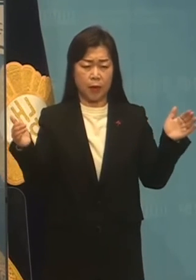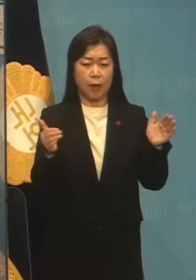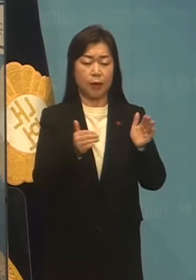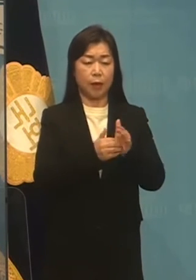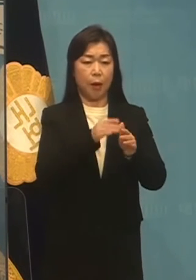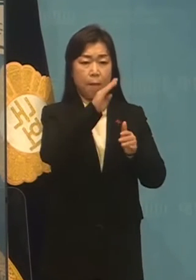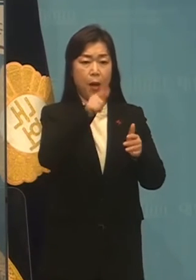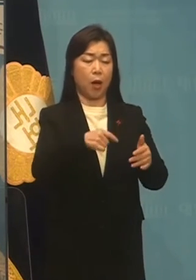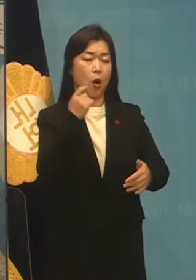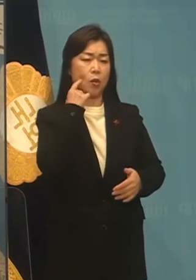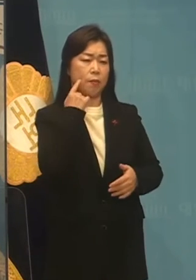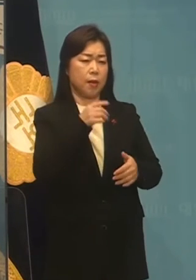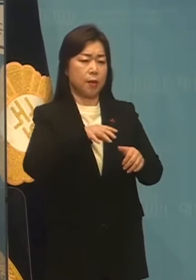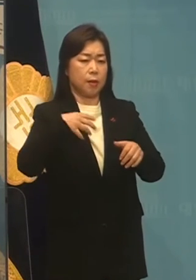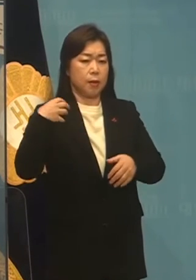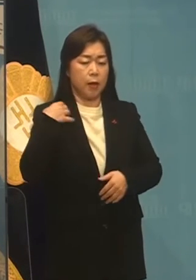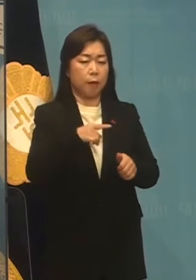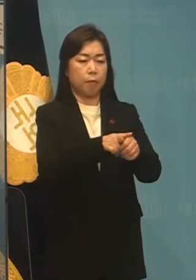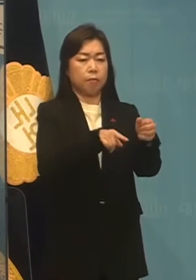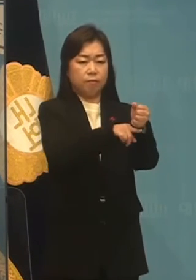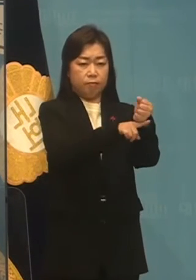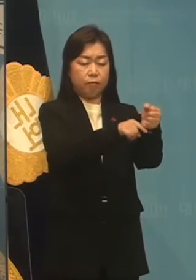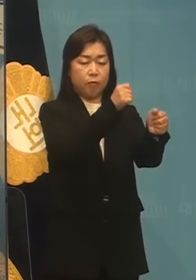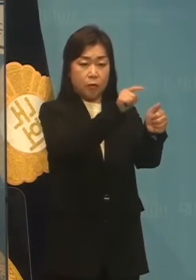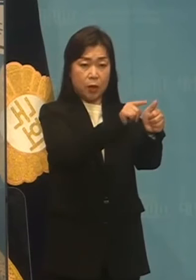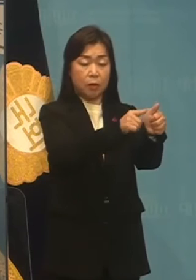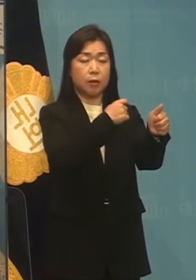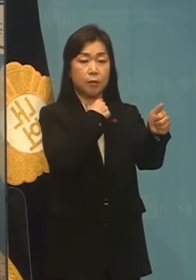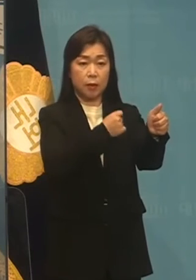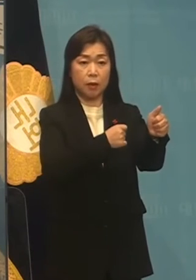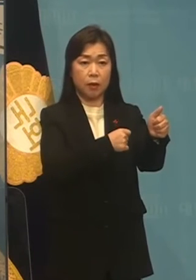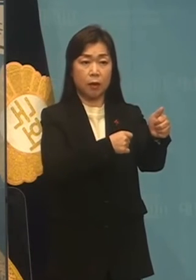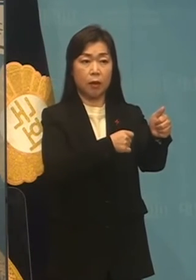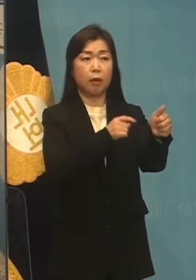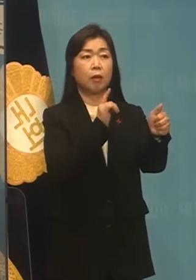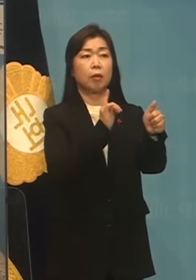거짓말의 책임을 물을 것입니다. 수많은